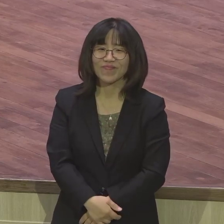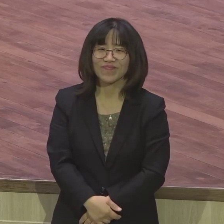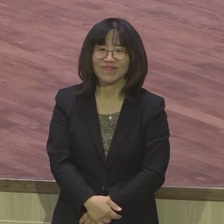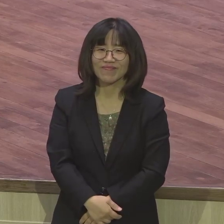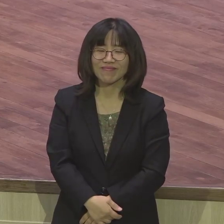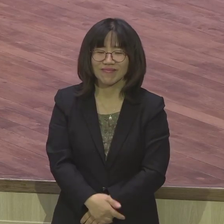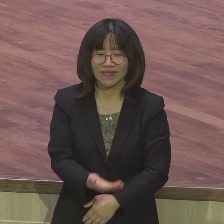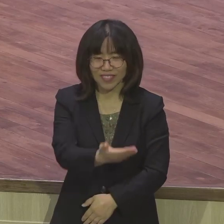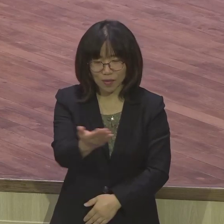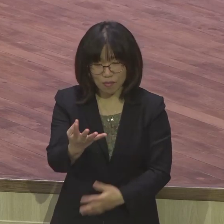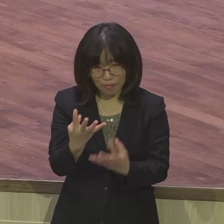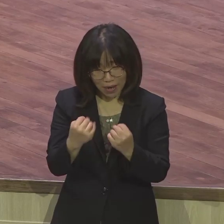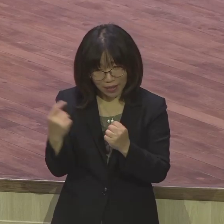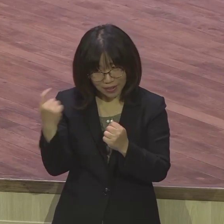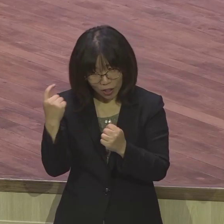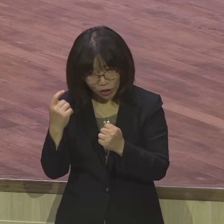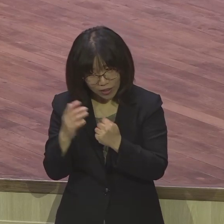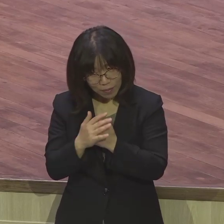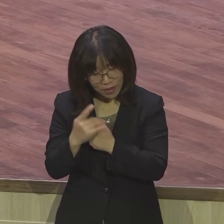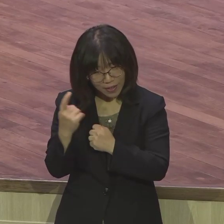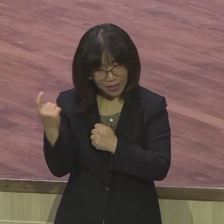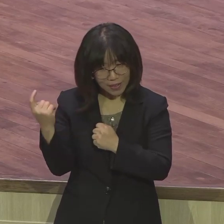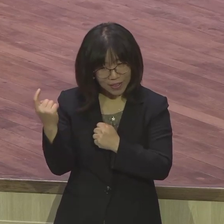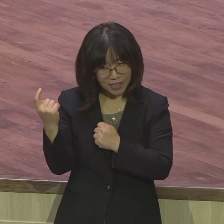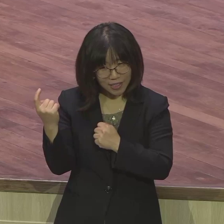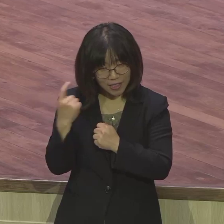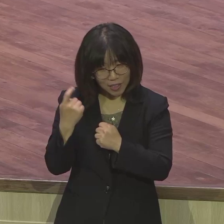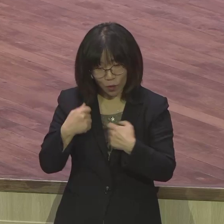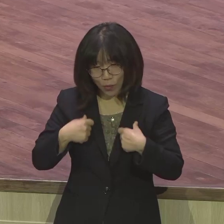너무 많이 들어서 듣기 싫어요?